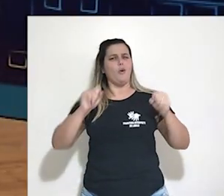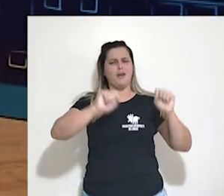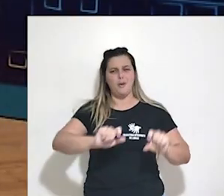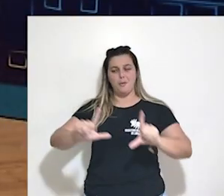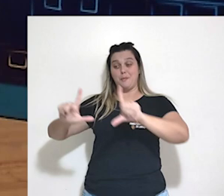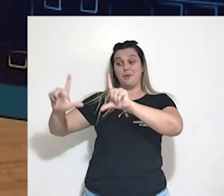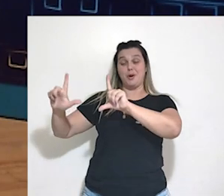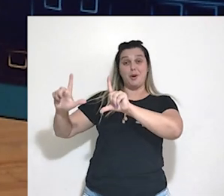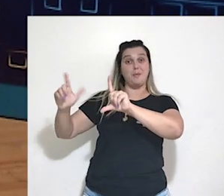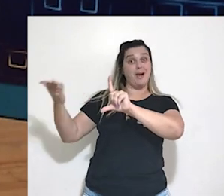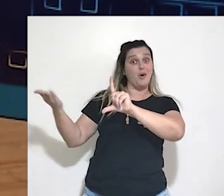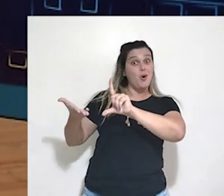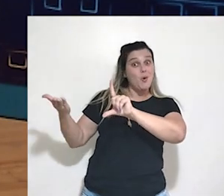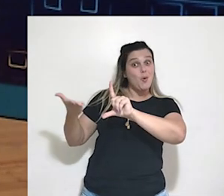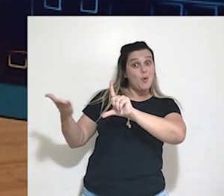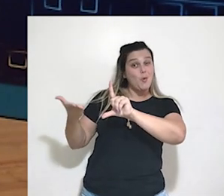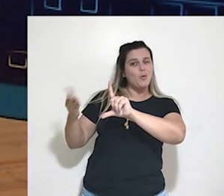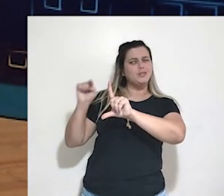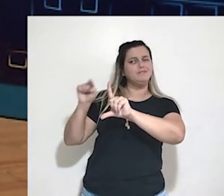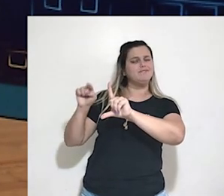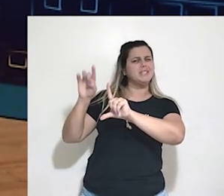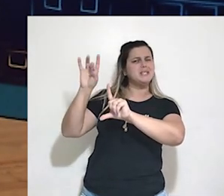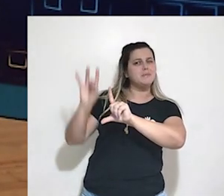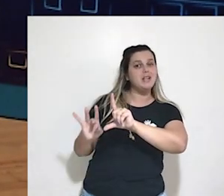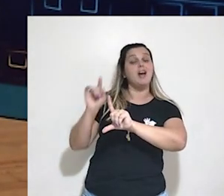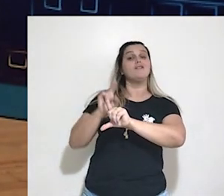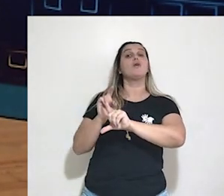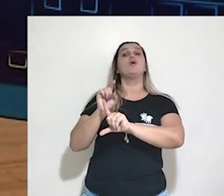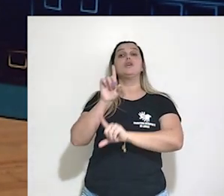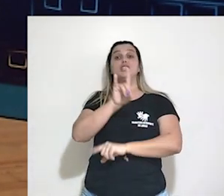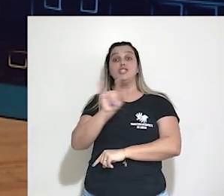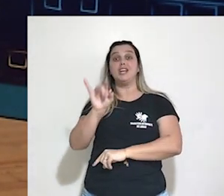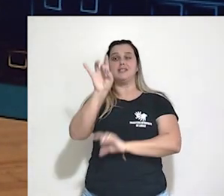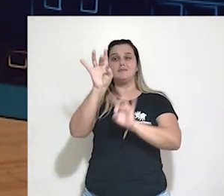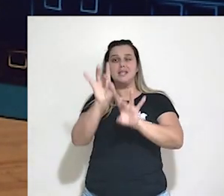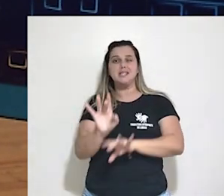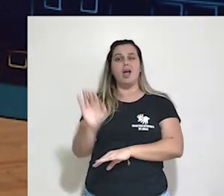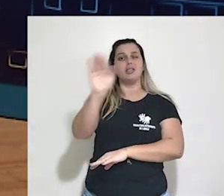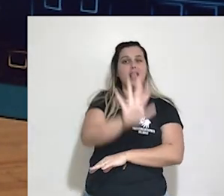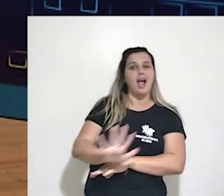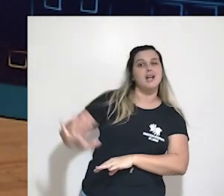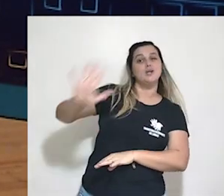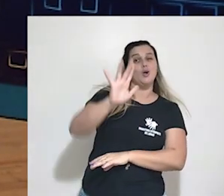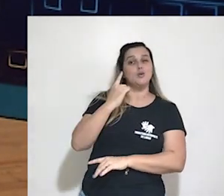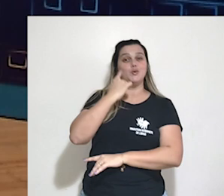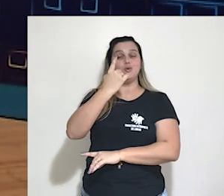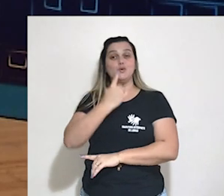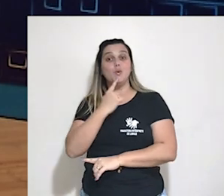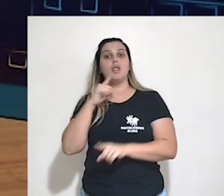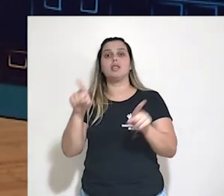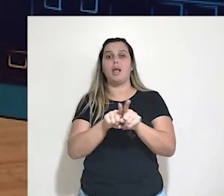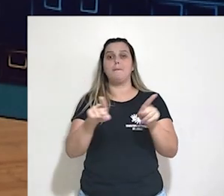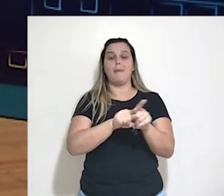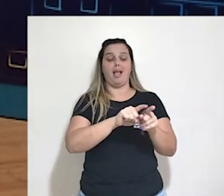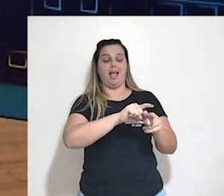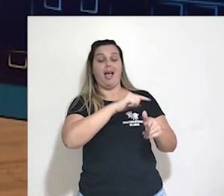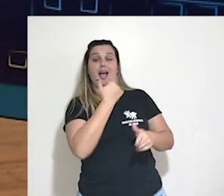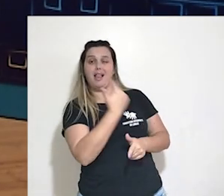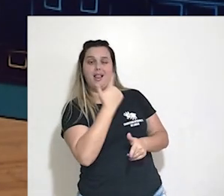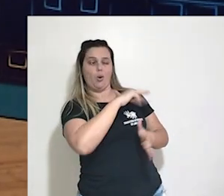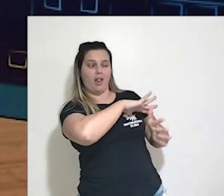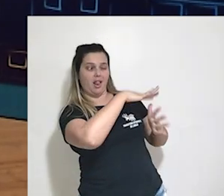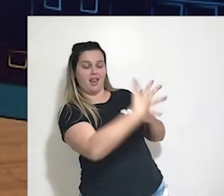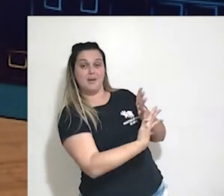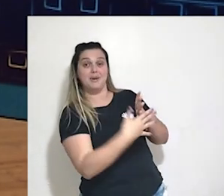No programa de hoje, nós vamos falar sobre o Dia Nacional da Educação do Surdo e o Dia Nacional das Libras.